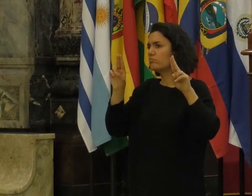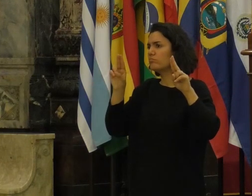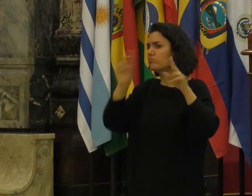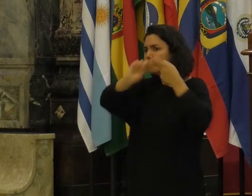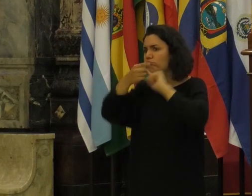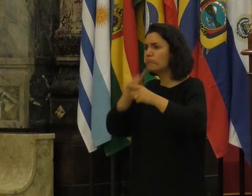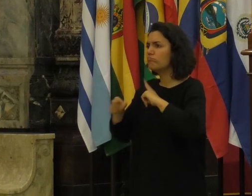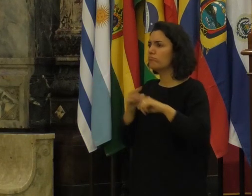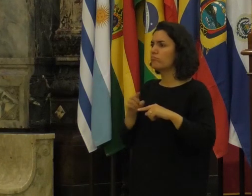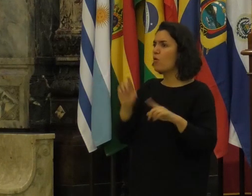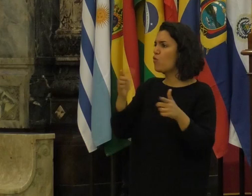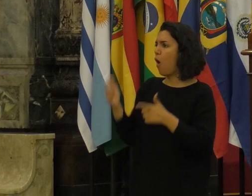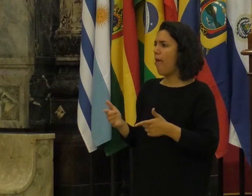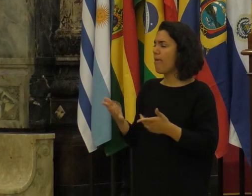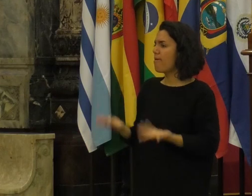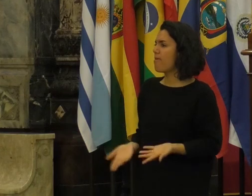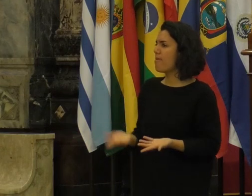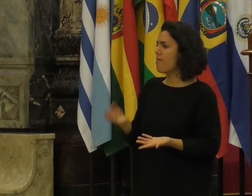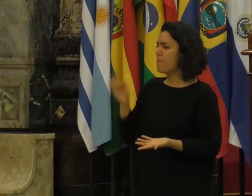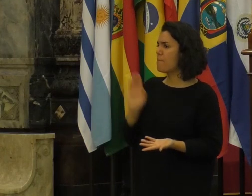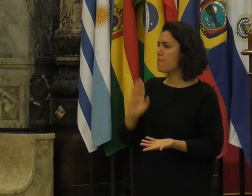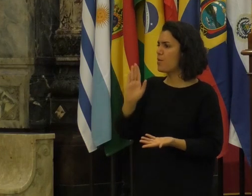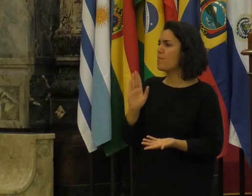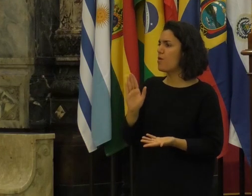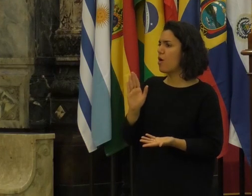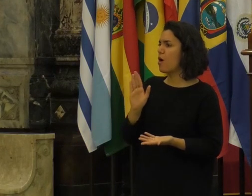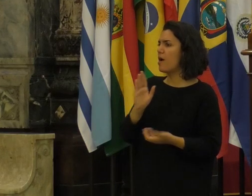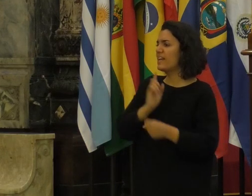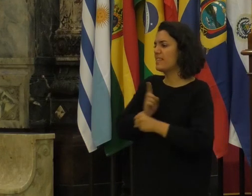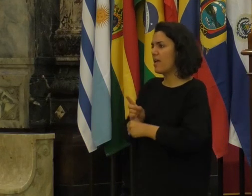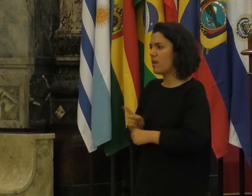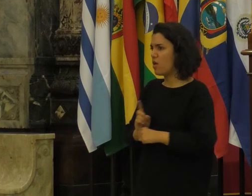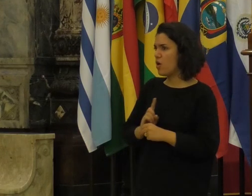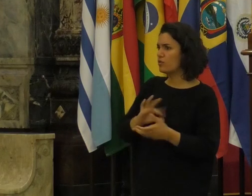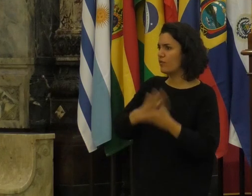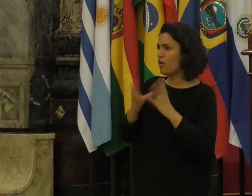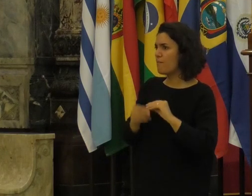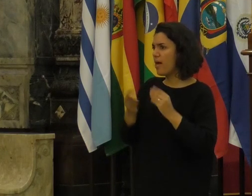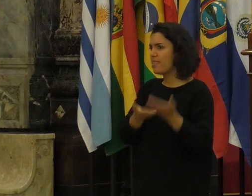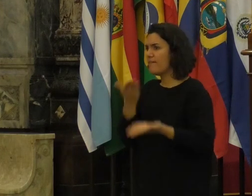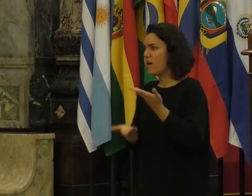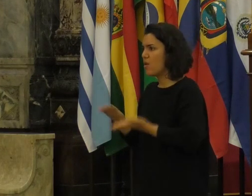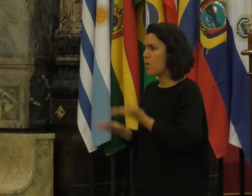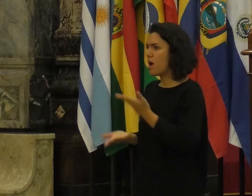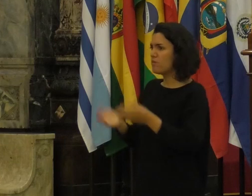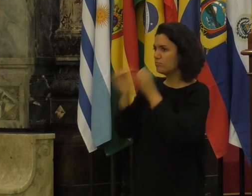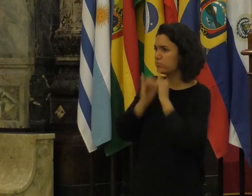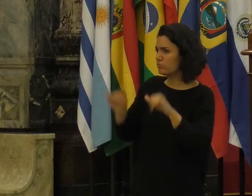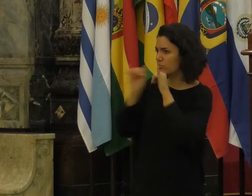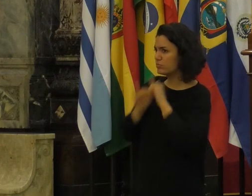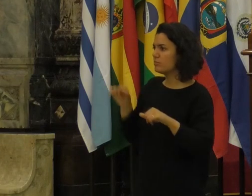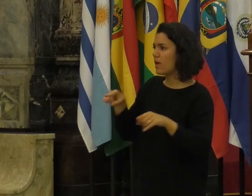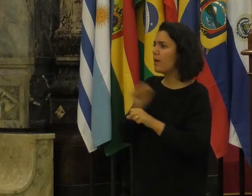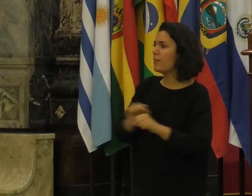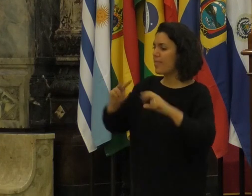no tiene sus propios criterios y fuentes para documentar el número de publicaciones en el mundo y derivar de ahí